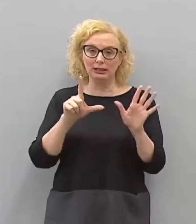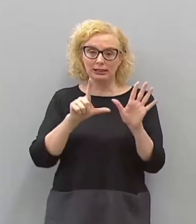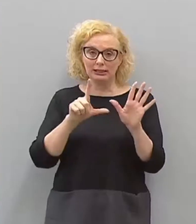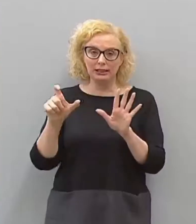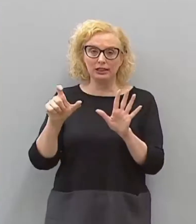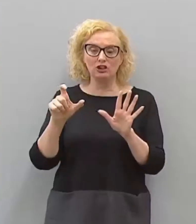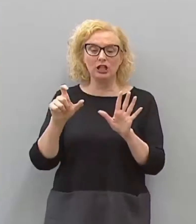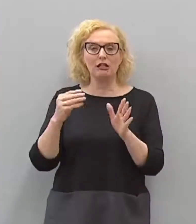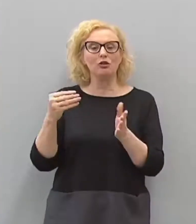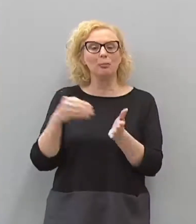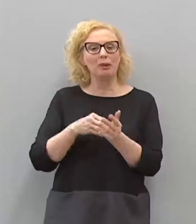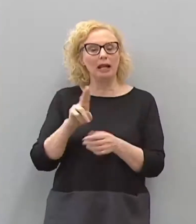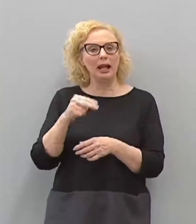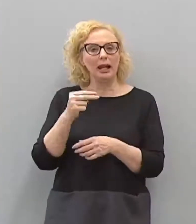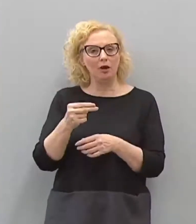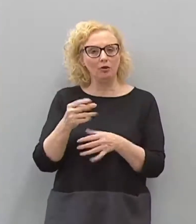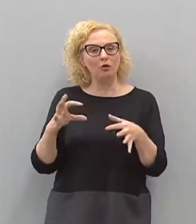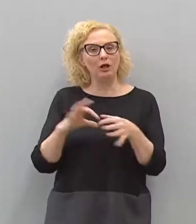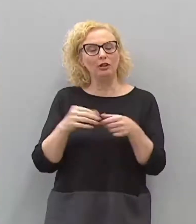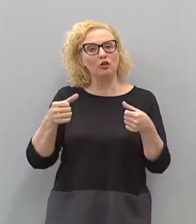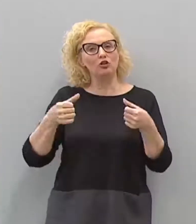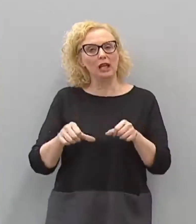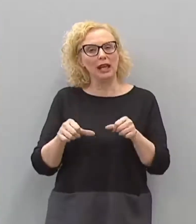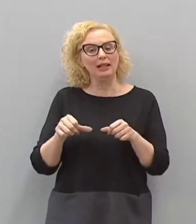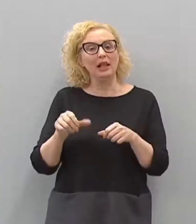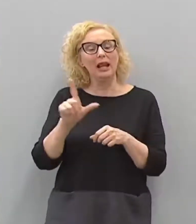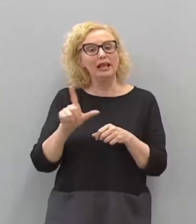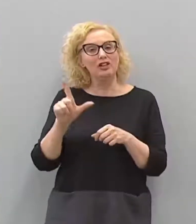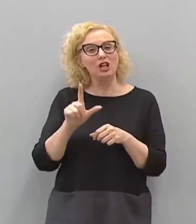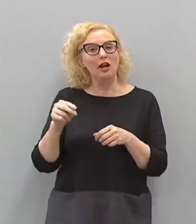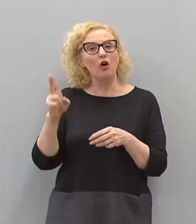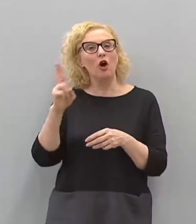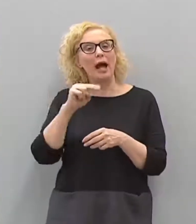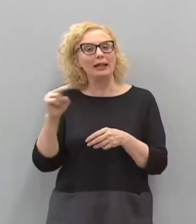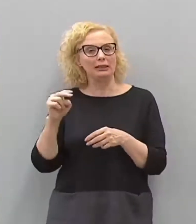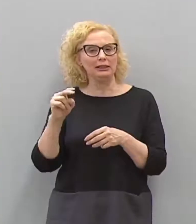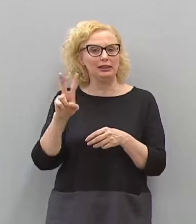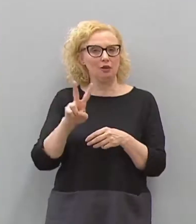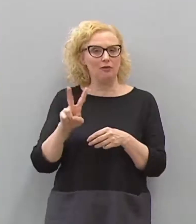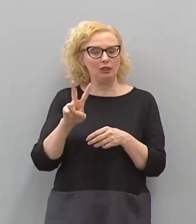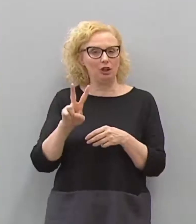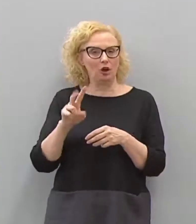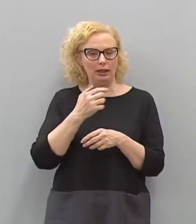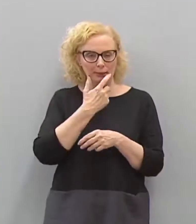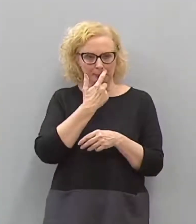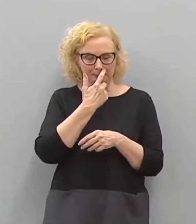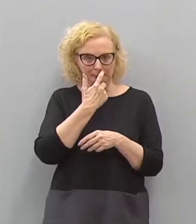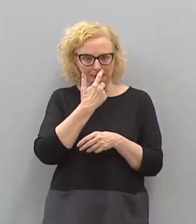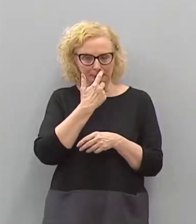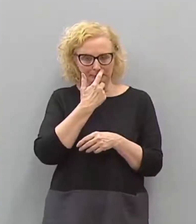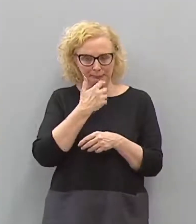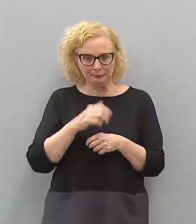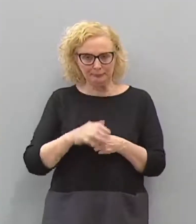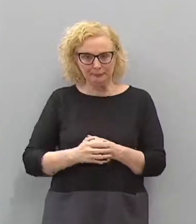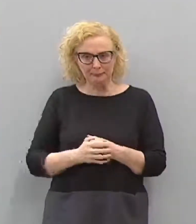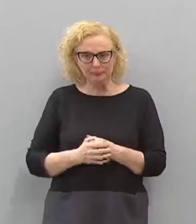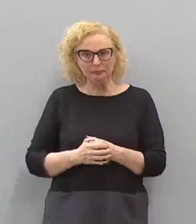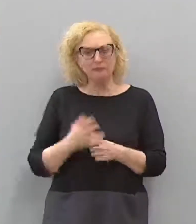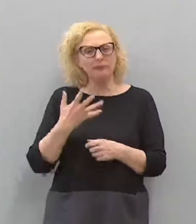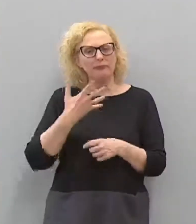euro che la nuova sede del liceo artistico vittoria ecco ci sono anche delle